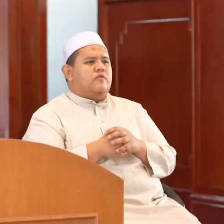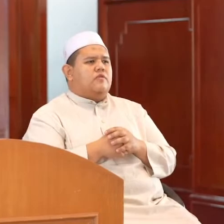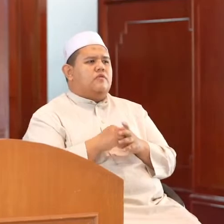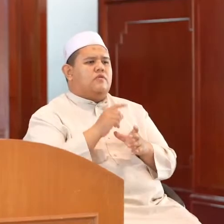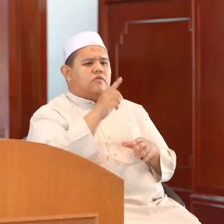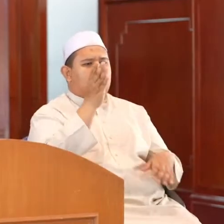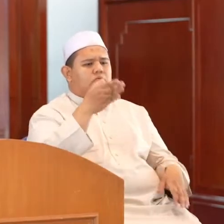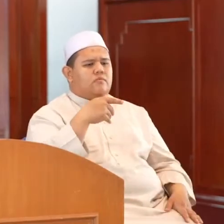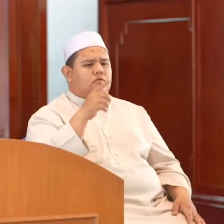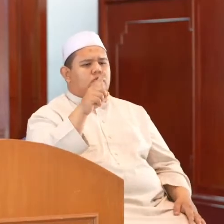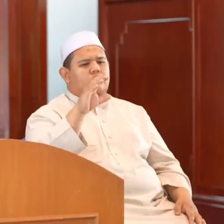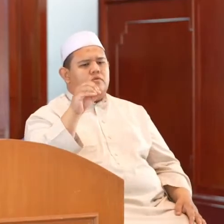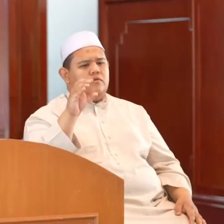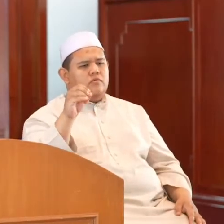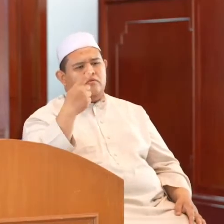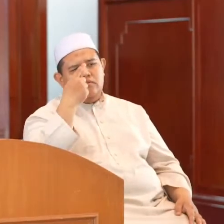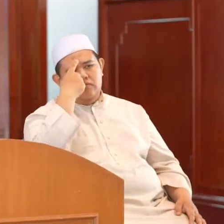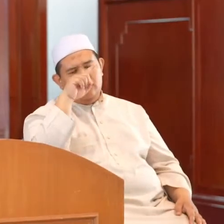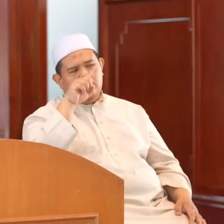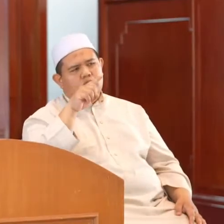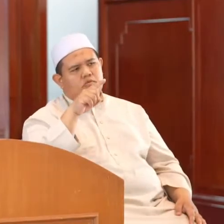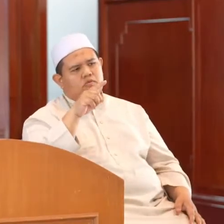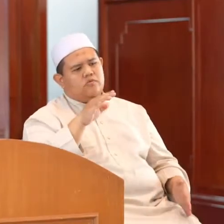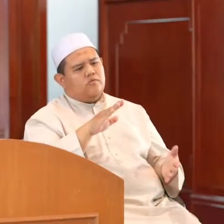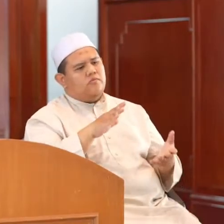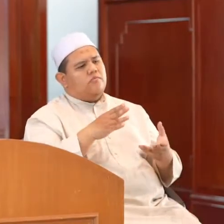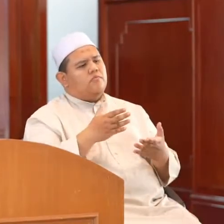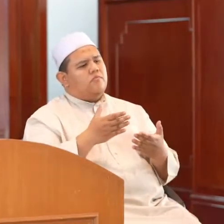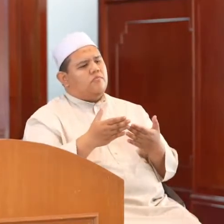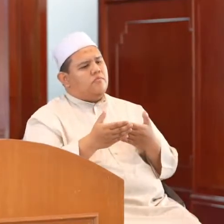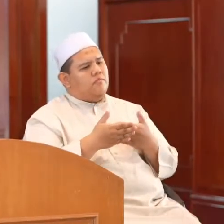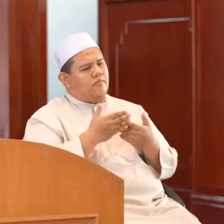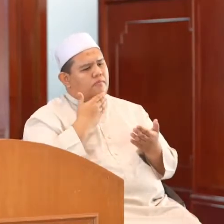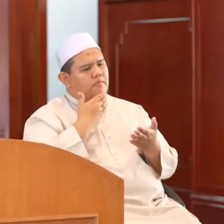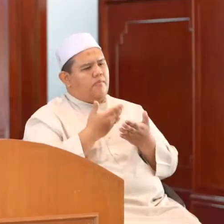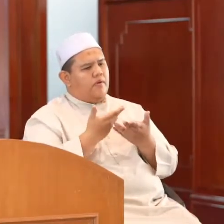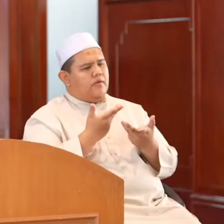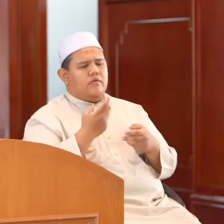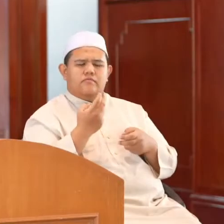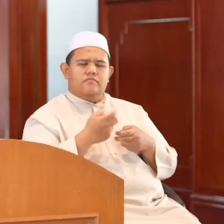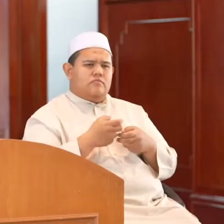1/100 pun payah nak sembuh. Itu bahana dadah ni.